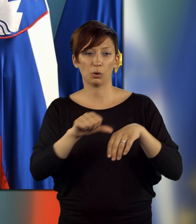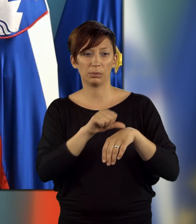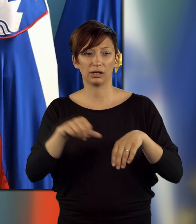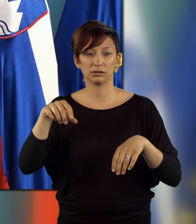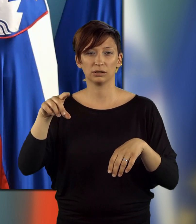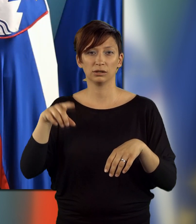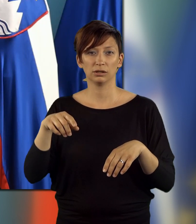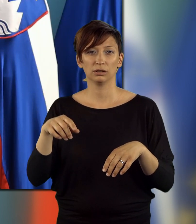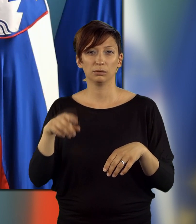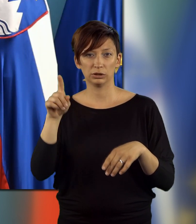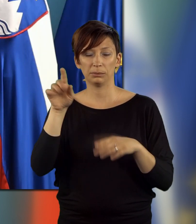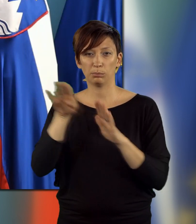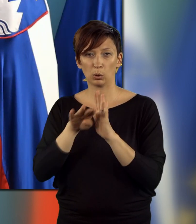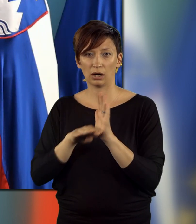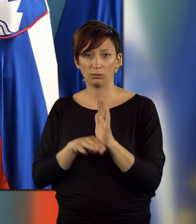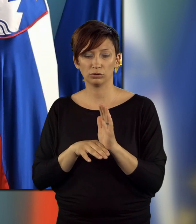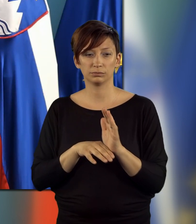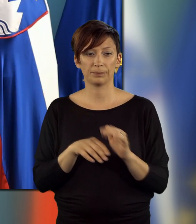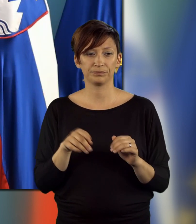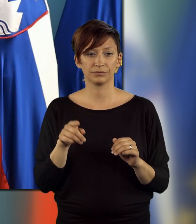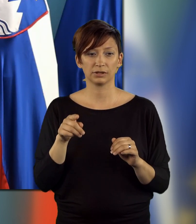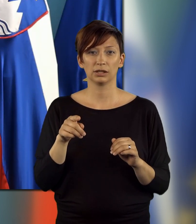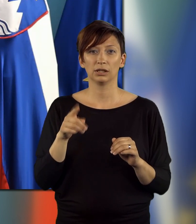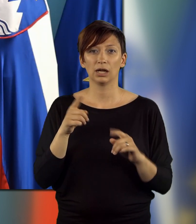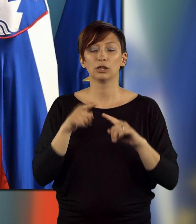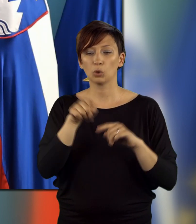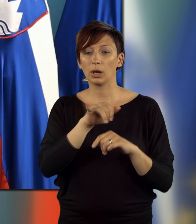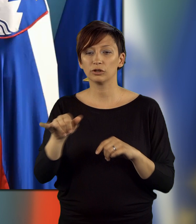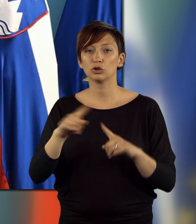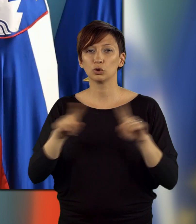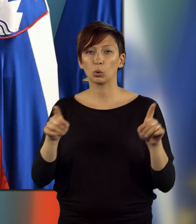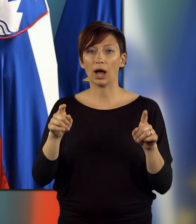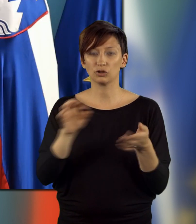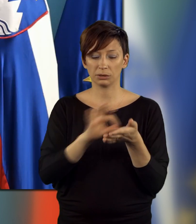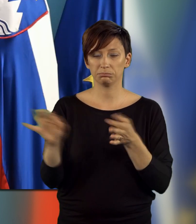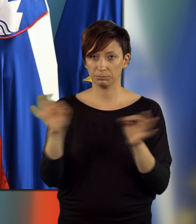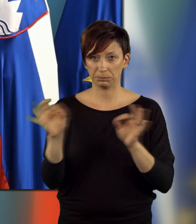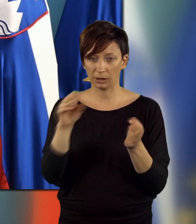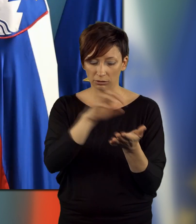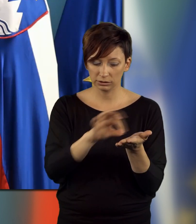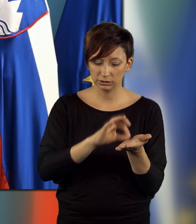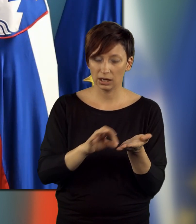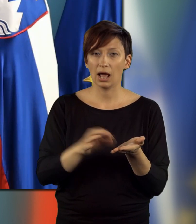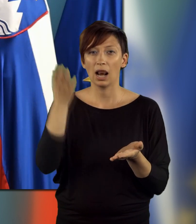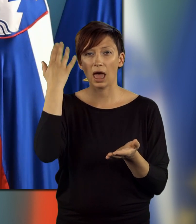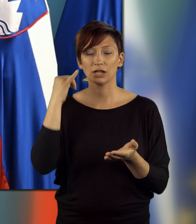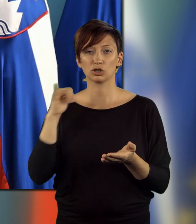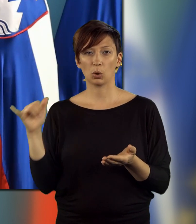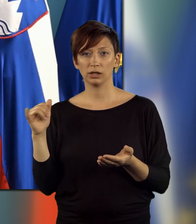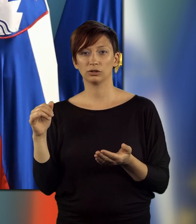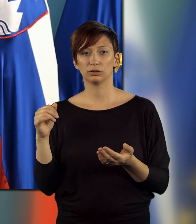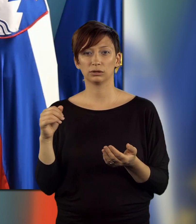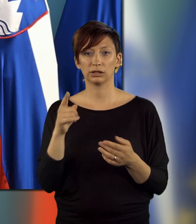Glejte, letošnji EDP je zasnovan malo drugače, kot je bil lanski. Lanski je bil glede